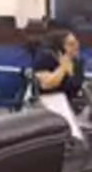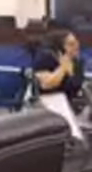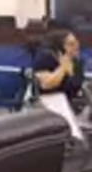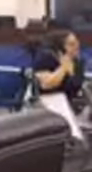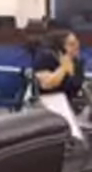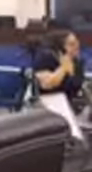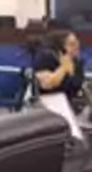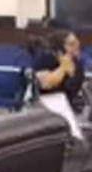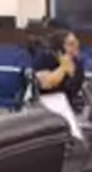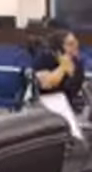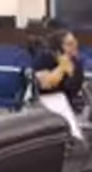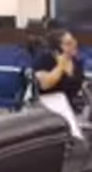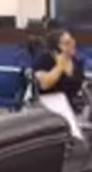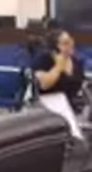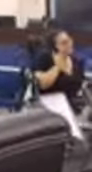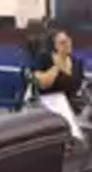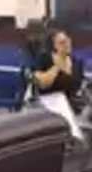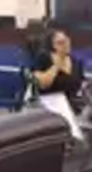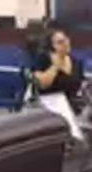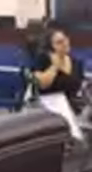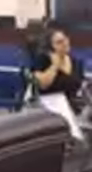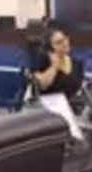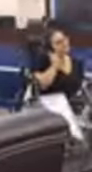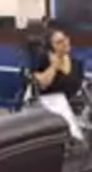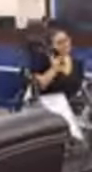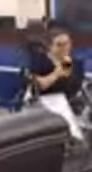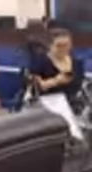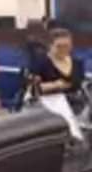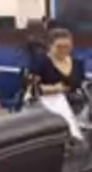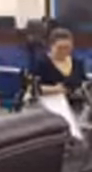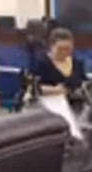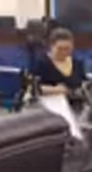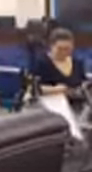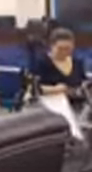teremos sessão novamente e o Portal Nosso Paraná estará fazendo a cobertura. Uma boa noite a todos.